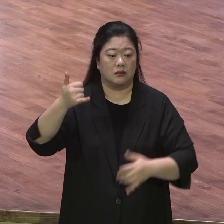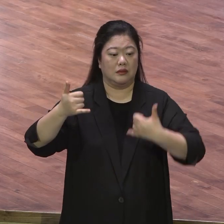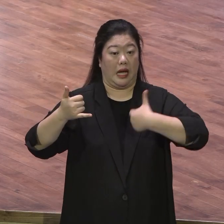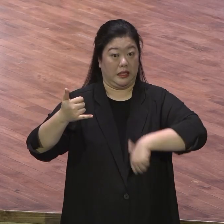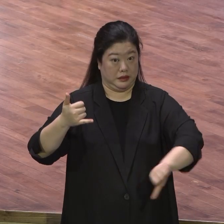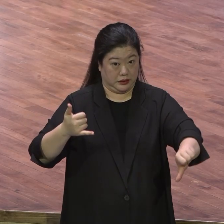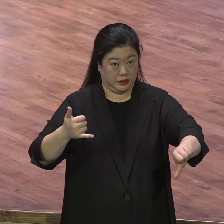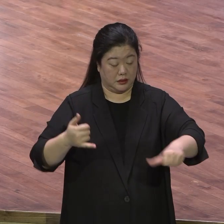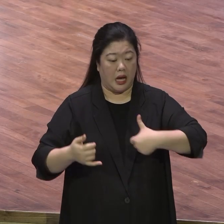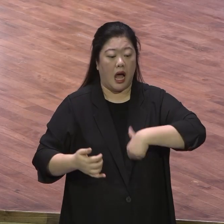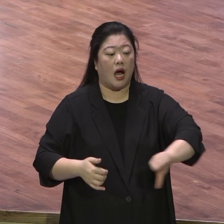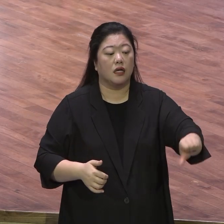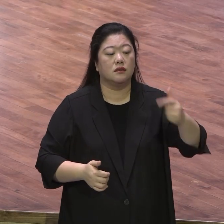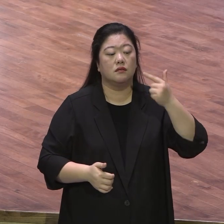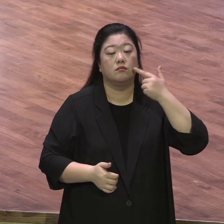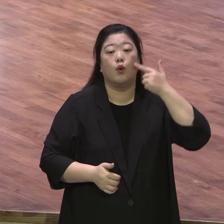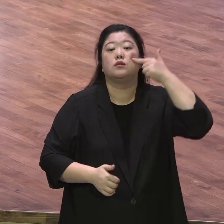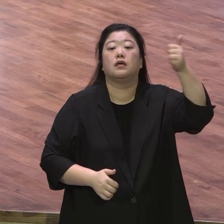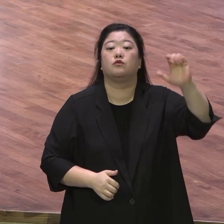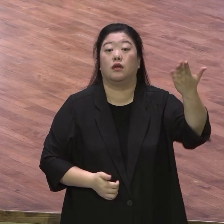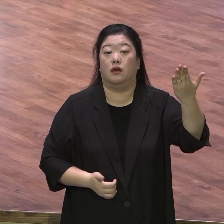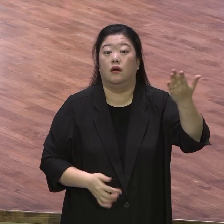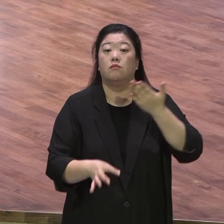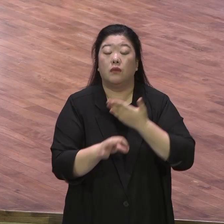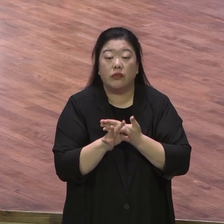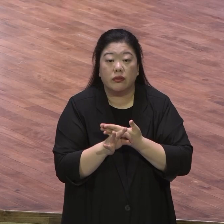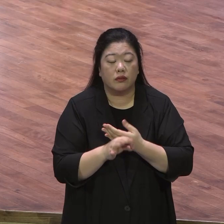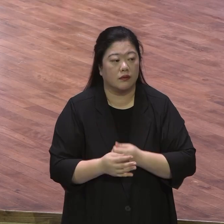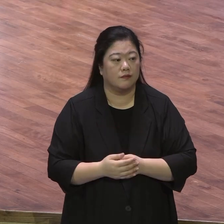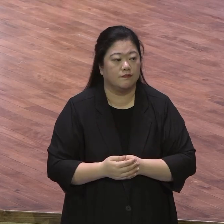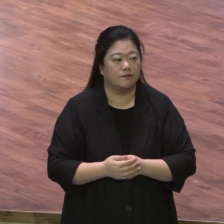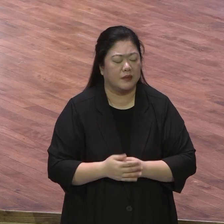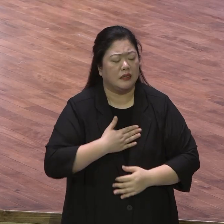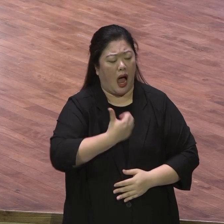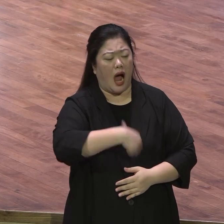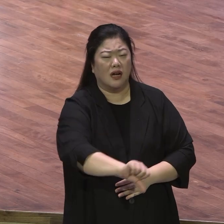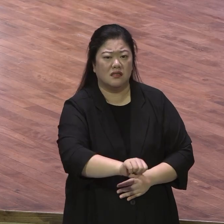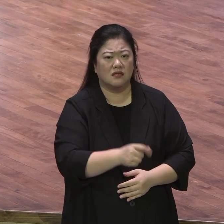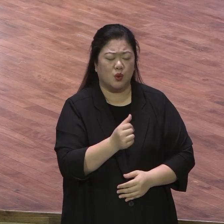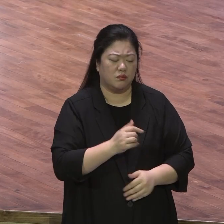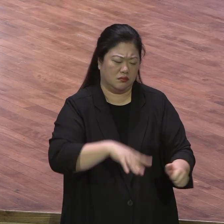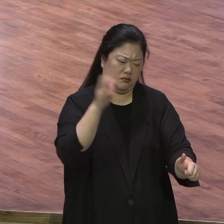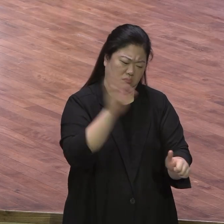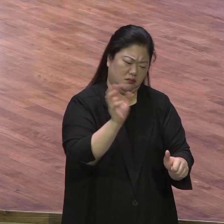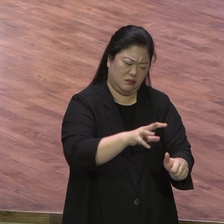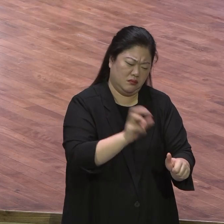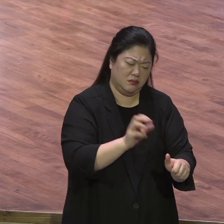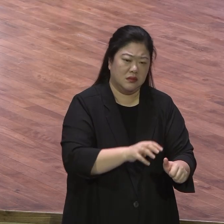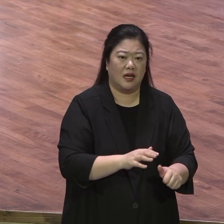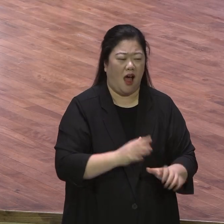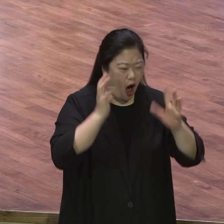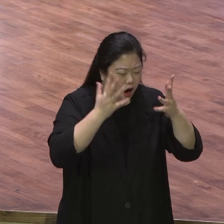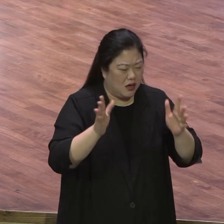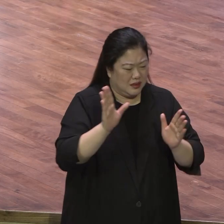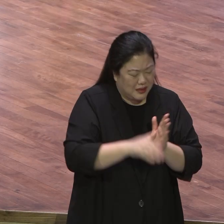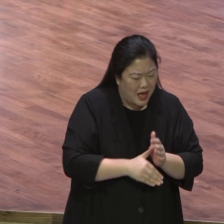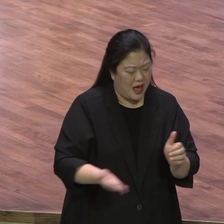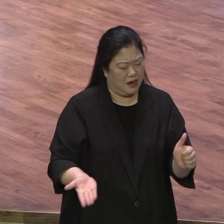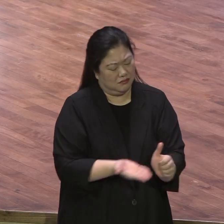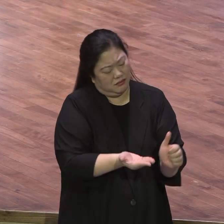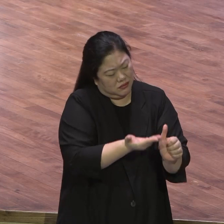않습니다 목사되는 순간부터 아 주의 종이구나 자기 아들인데 어릴 때 같이 살아가고 같은